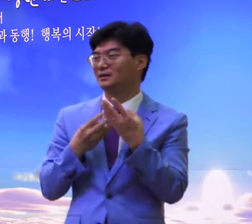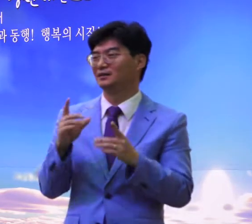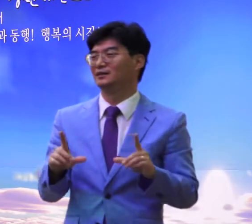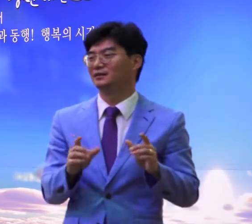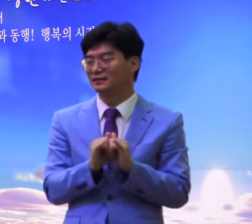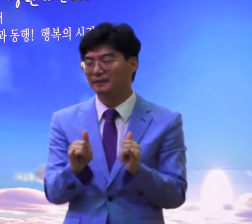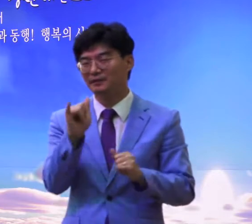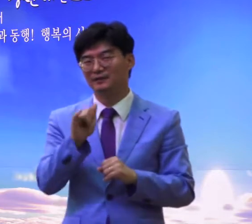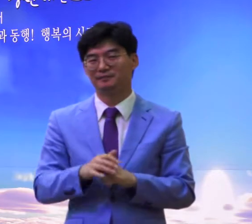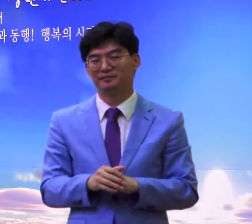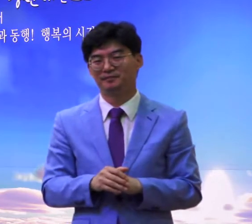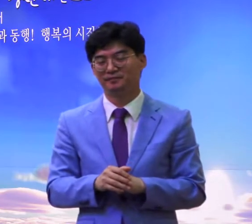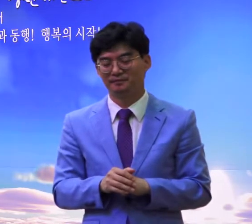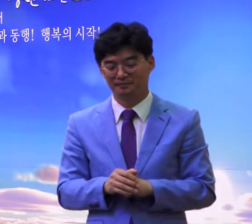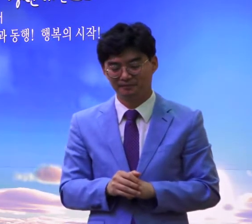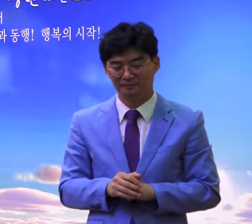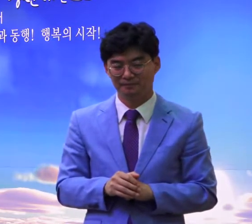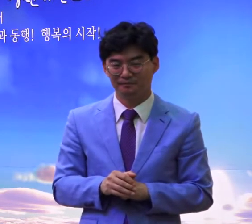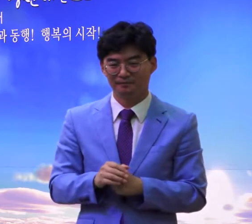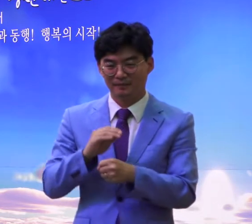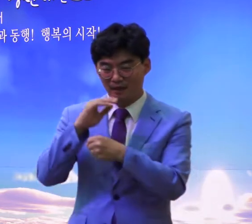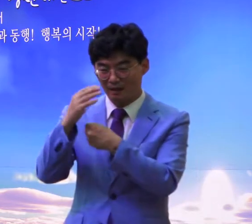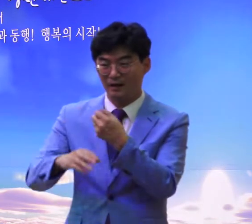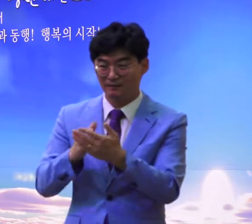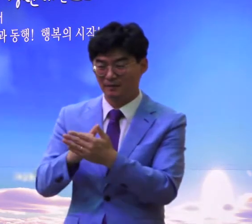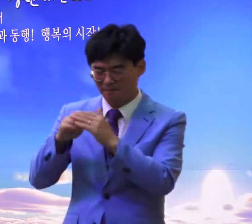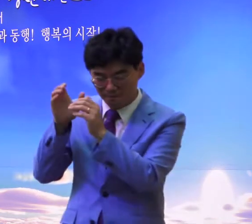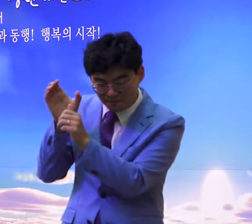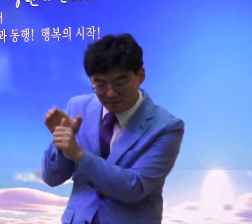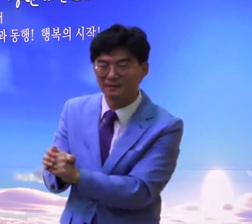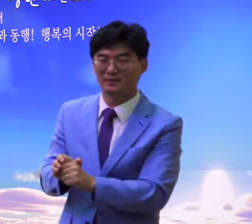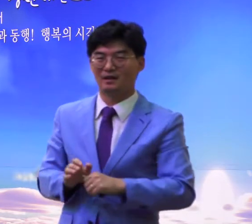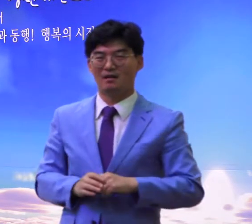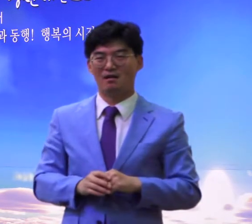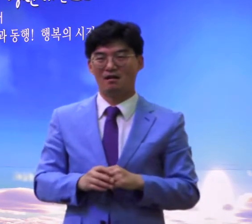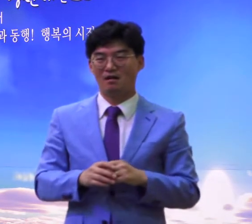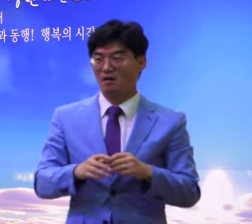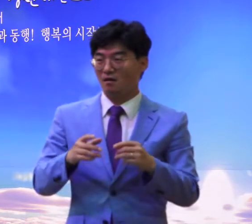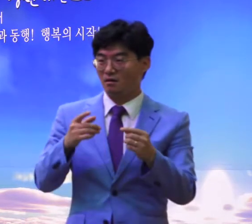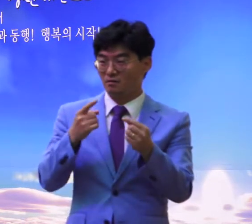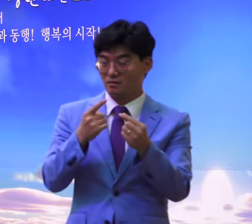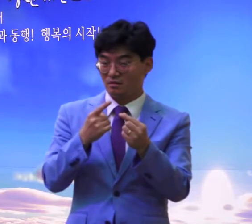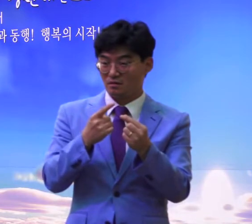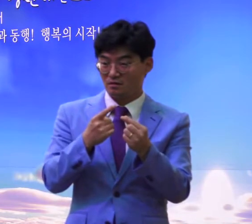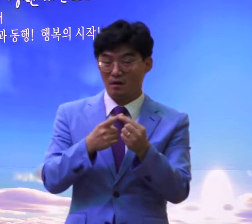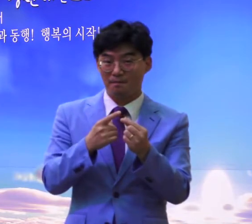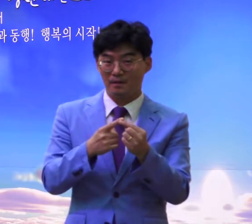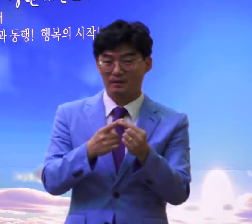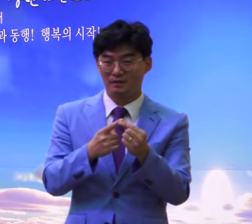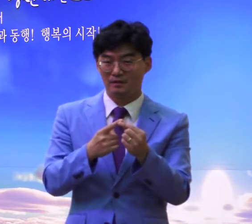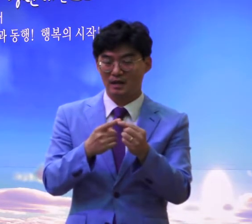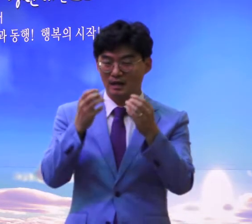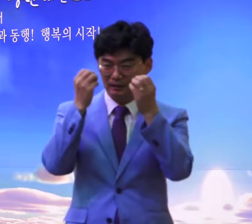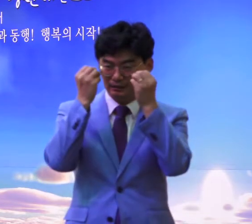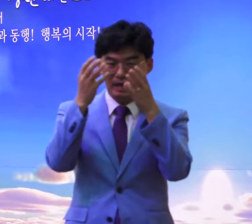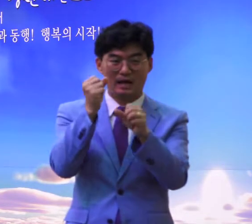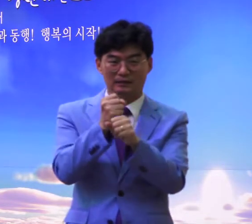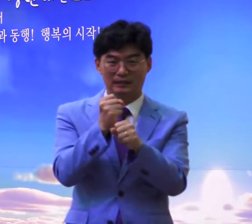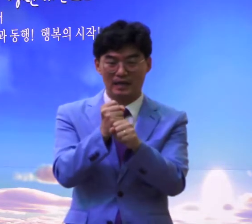역사를 이루어오신 것을 볼 수가 있습니다. 성경의 첫 번째 책 창세기에서부터 우리가 그것을 보게